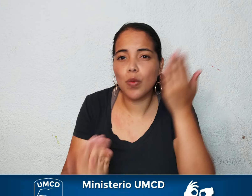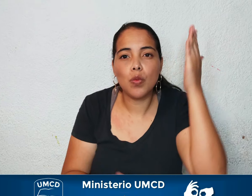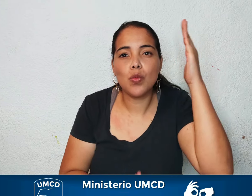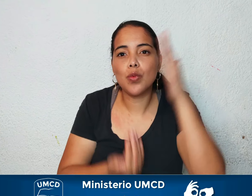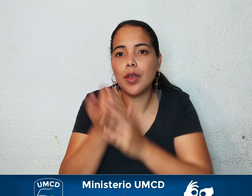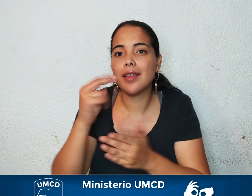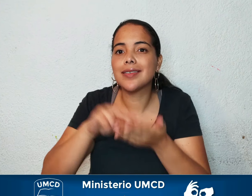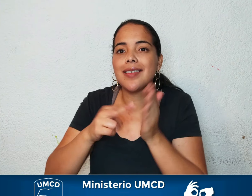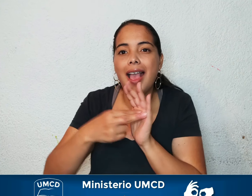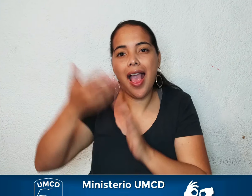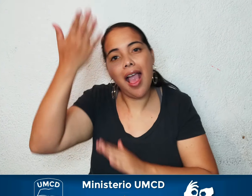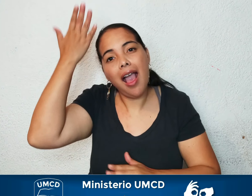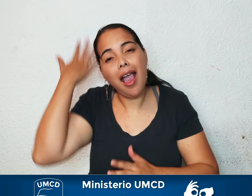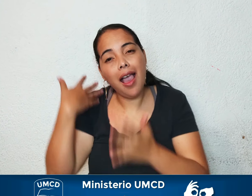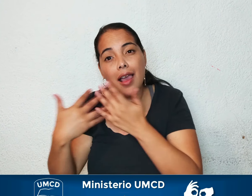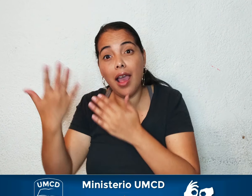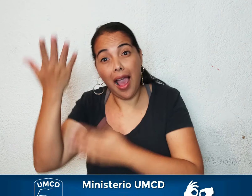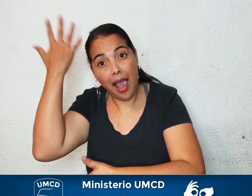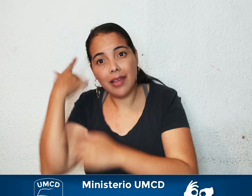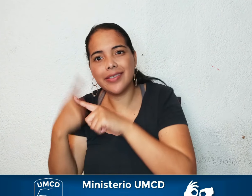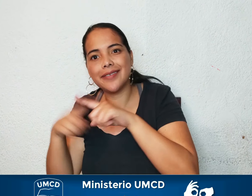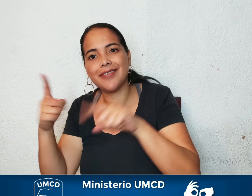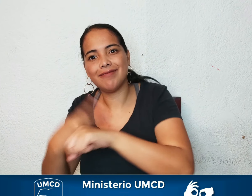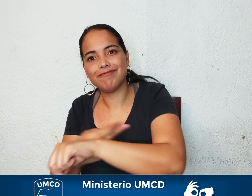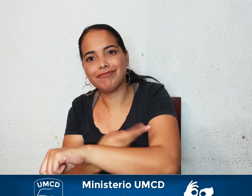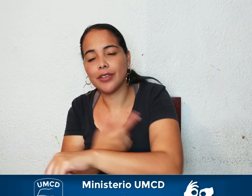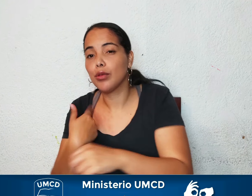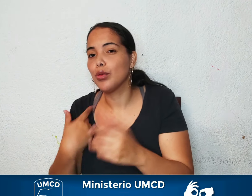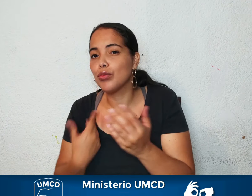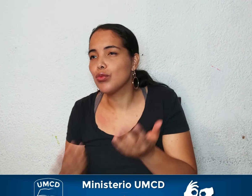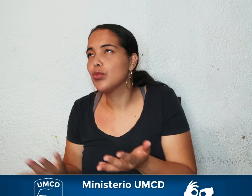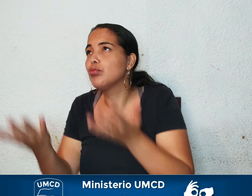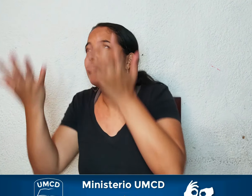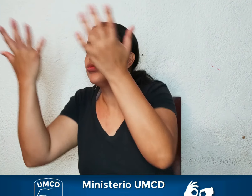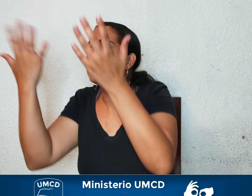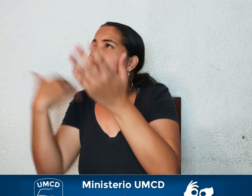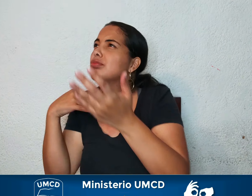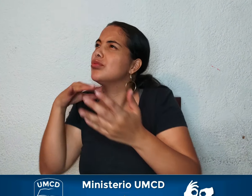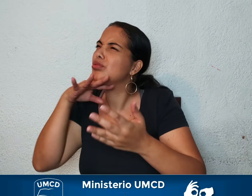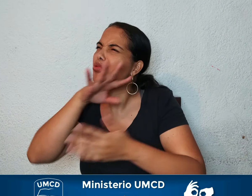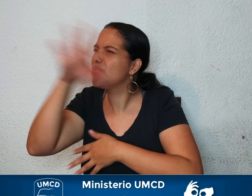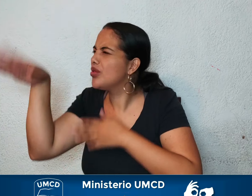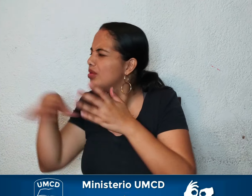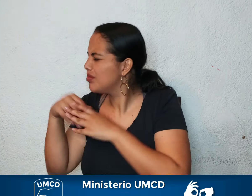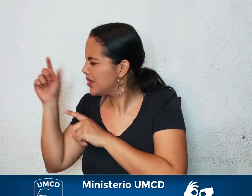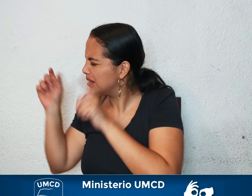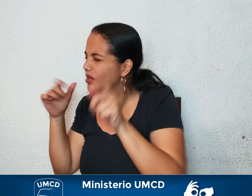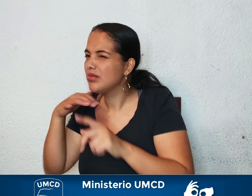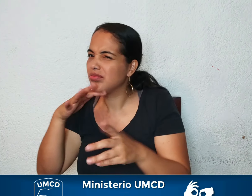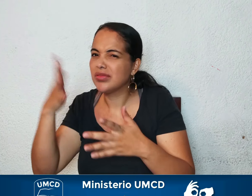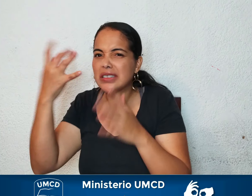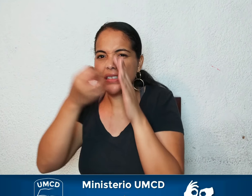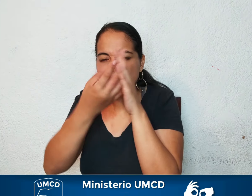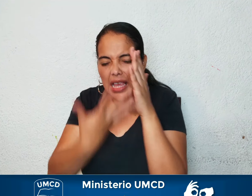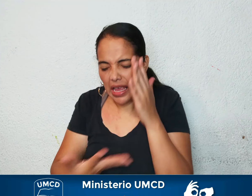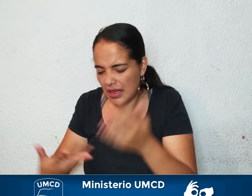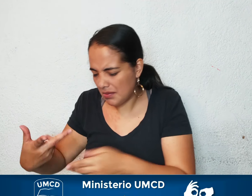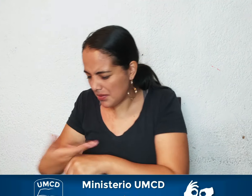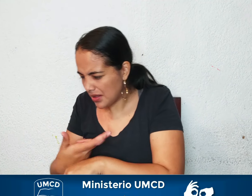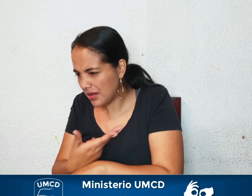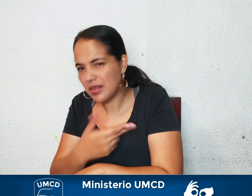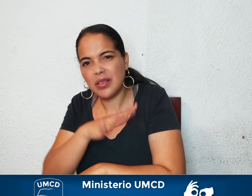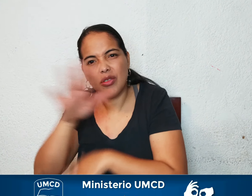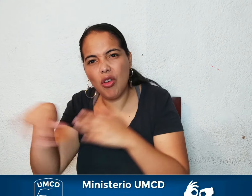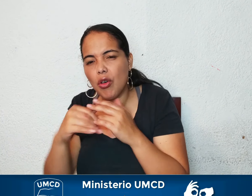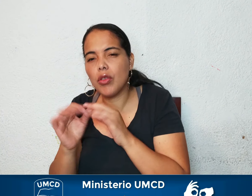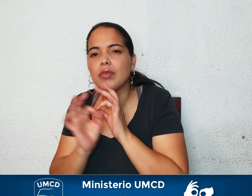pasaba simbólicamente la responsabilidad y la culpa sobre aquel sacrificio, y la sangre de ese sacrificio